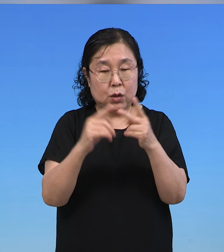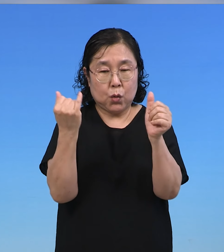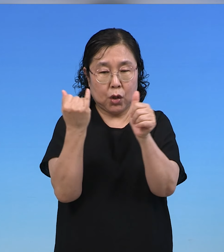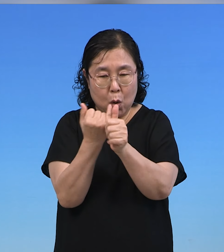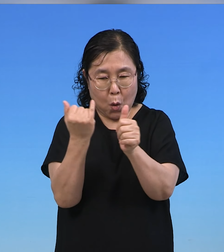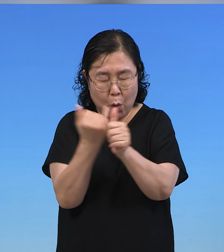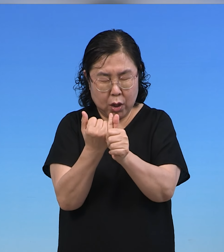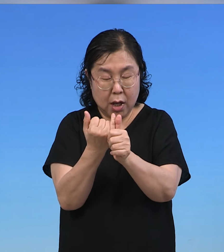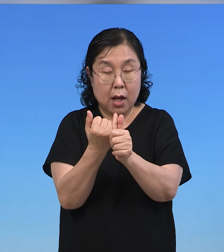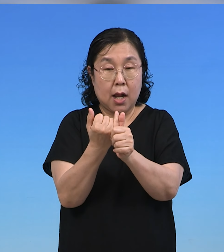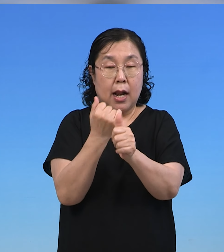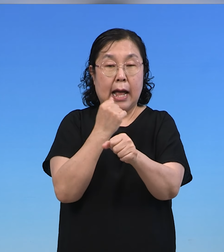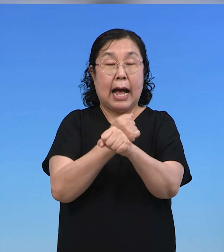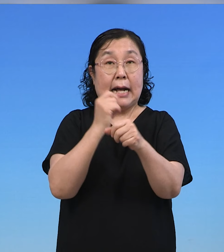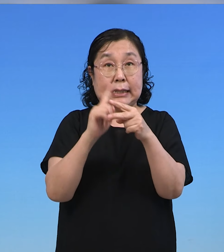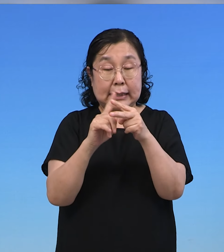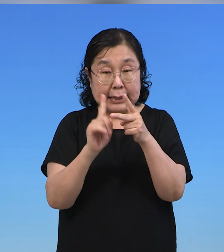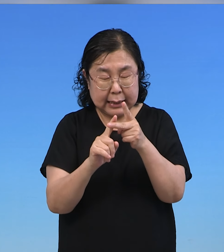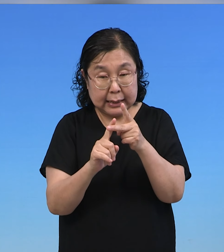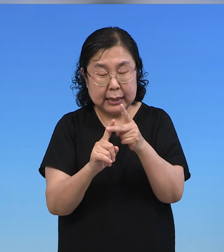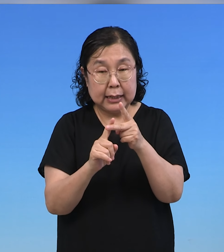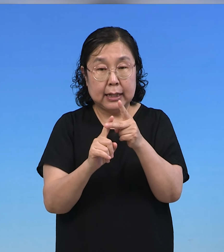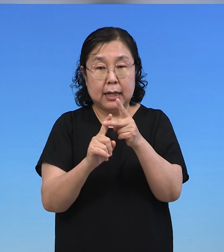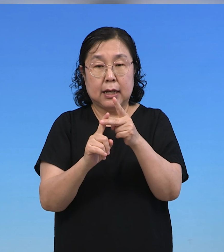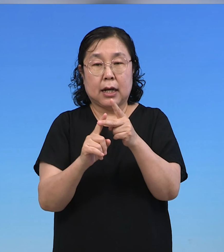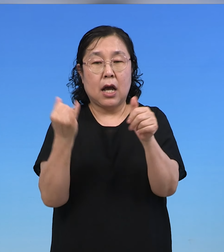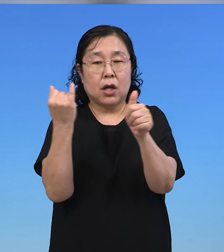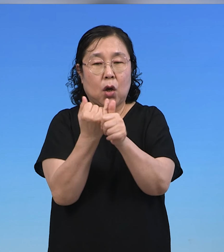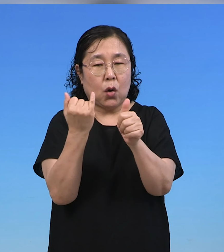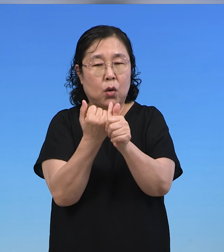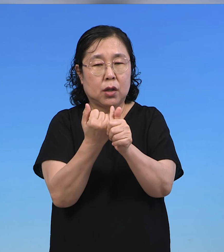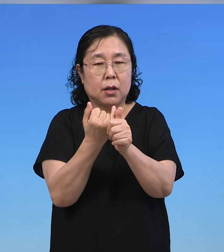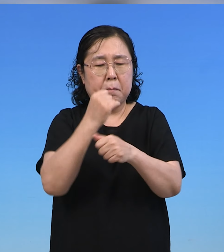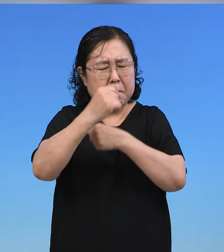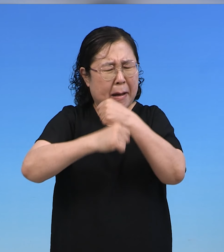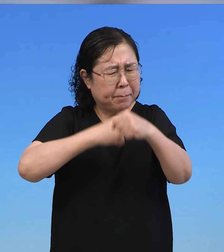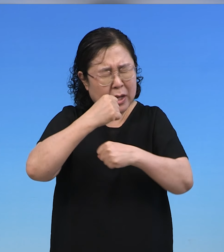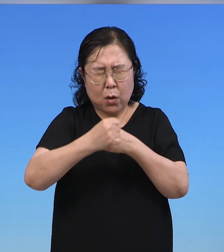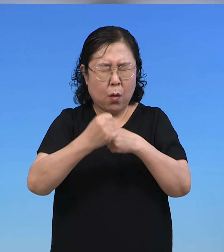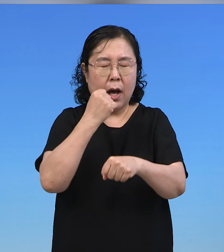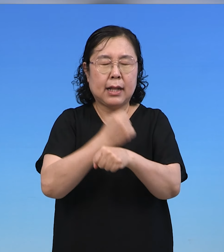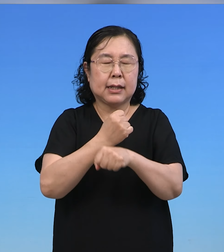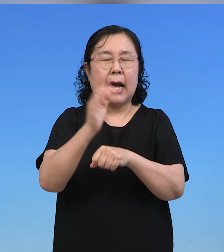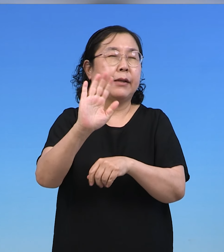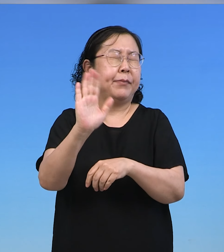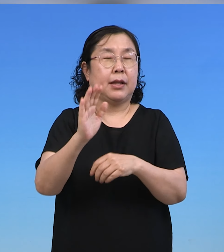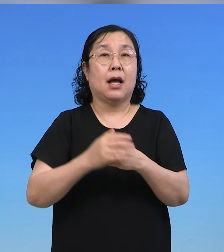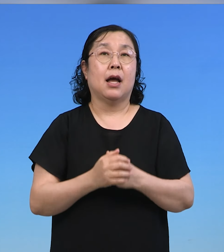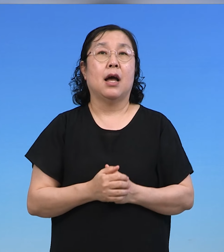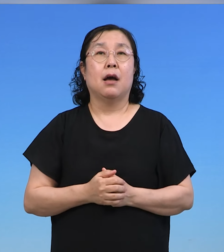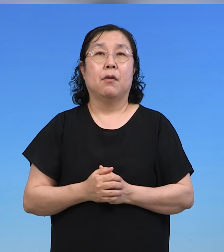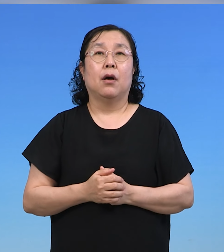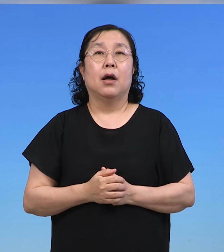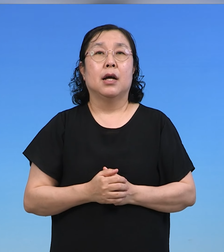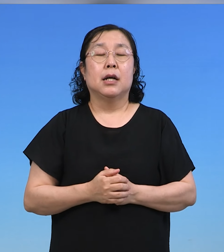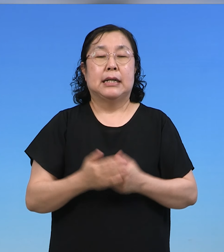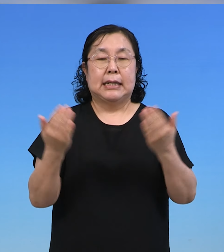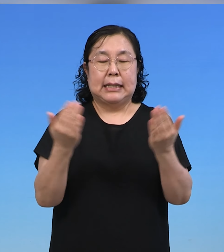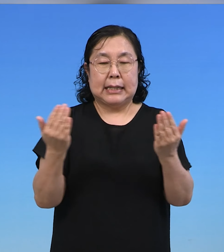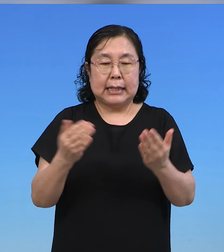돼요. 막 하고 싶다고 그냥 막 날 잡아서 막 무조건 하는 거, 그거 큰일 날 일이에요. 결혼을 하든지